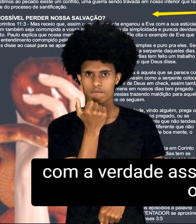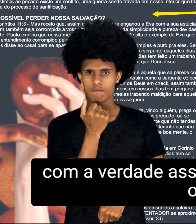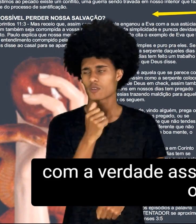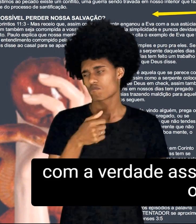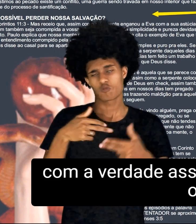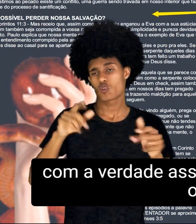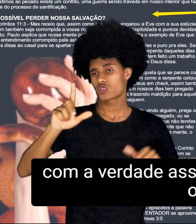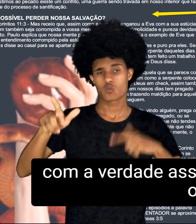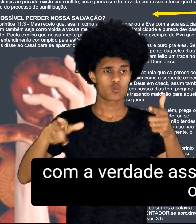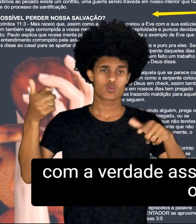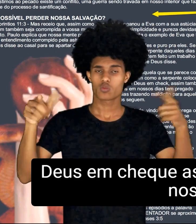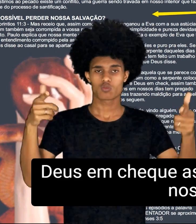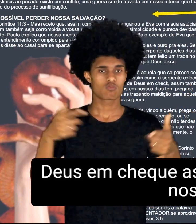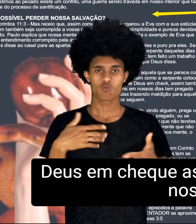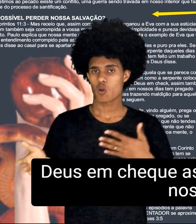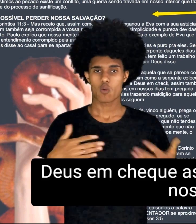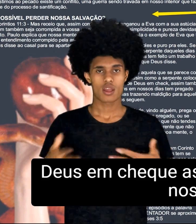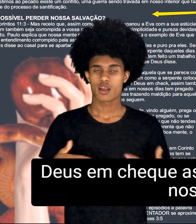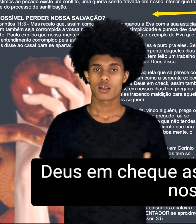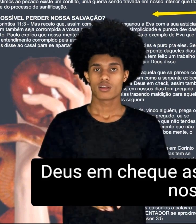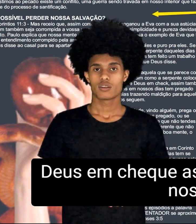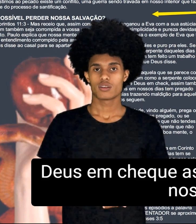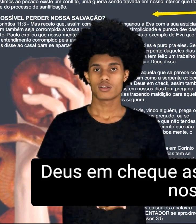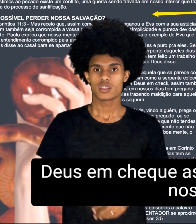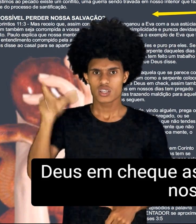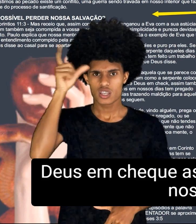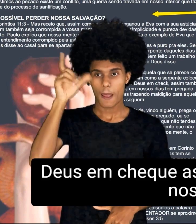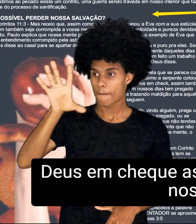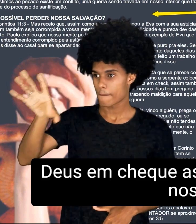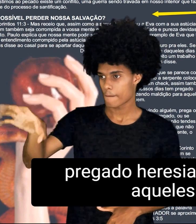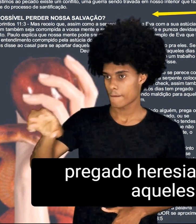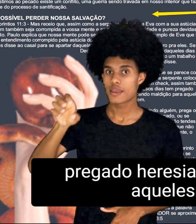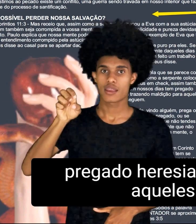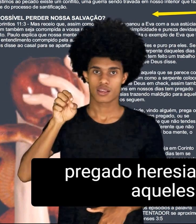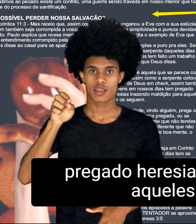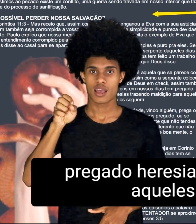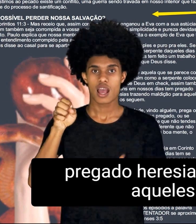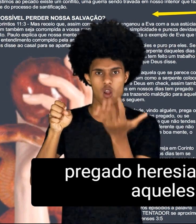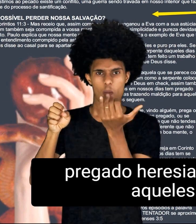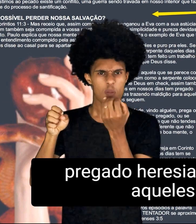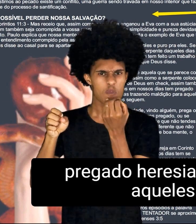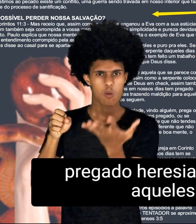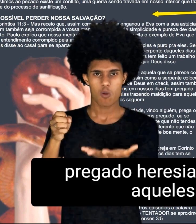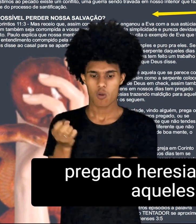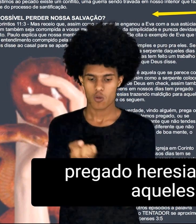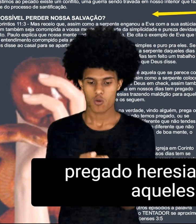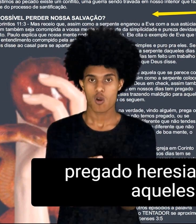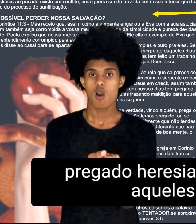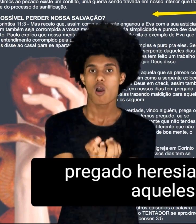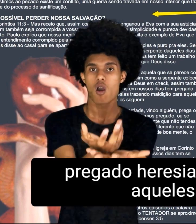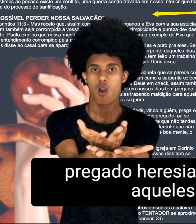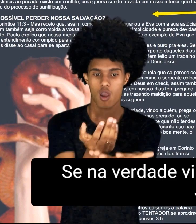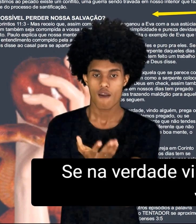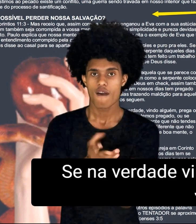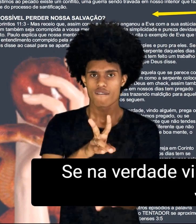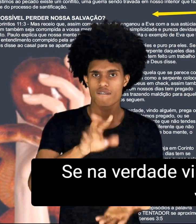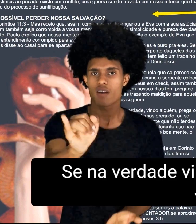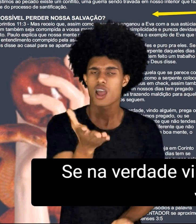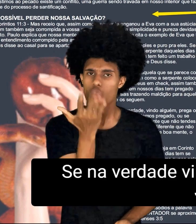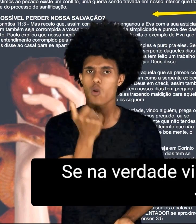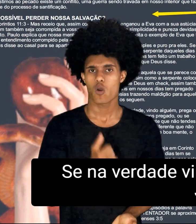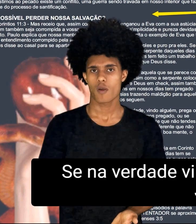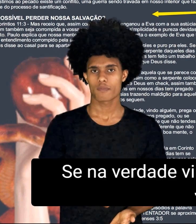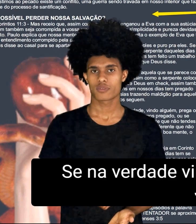como a serpente colocou o caráter de Deus em xeque, assim também os homens em nossos dias têm pregado heresias, trazendo maldição para aqueles que os seguem,